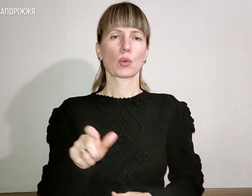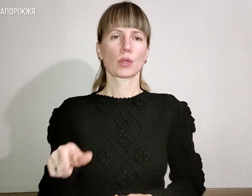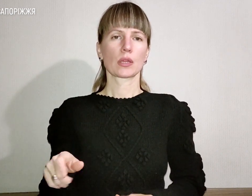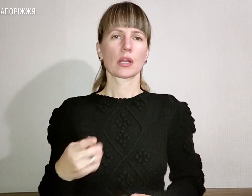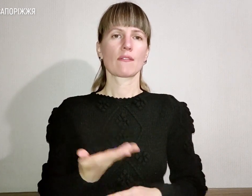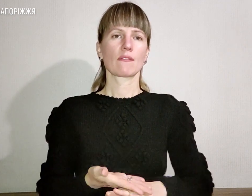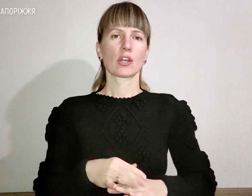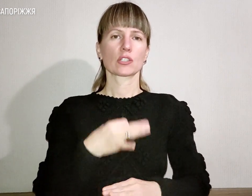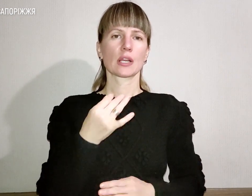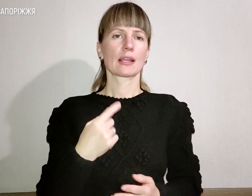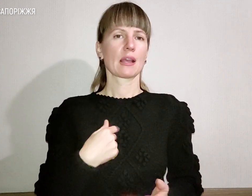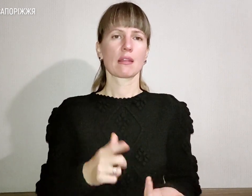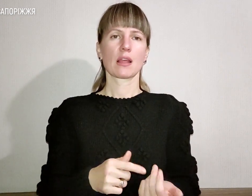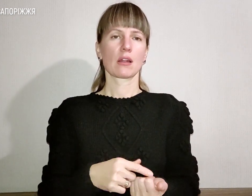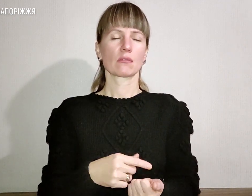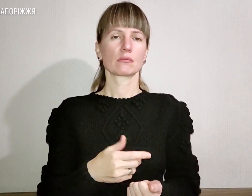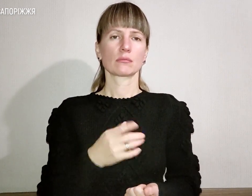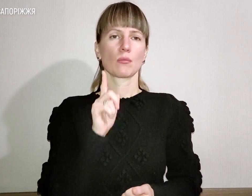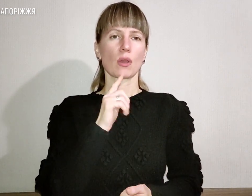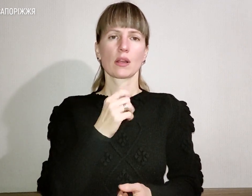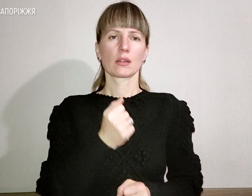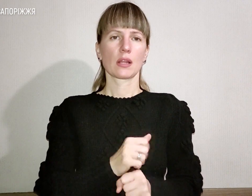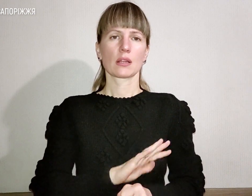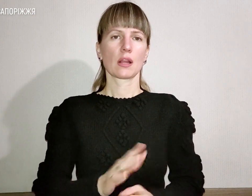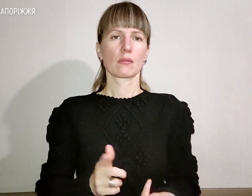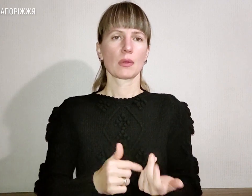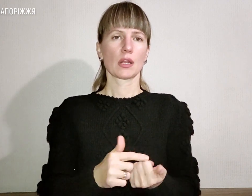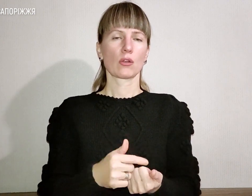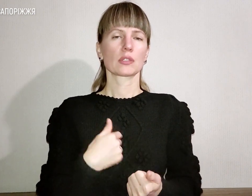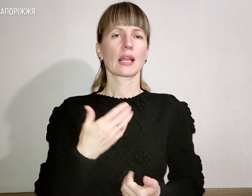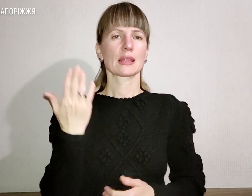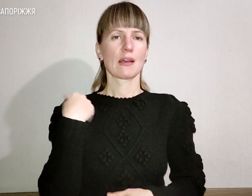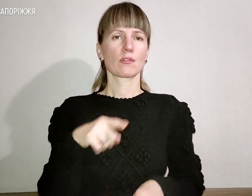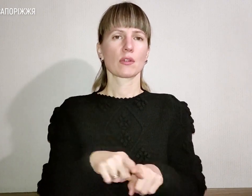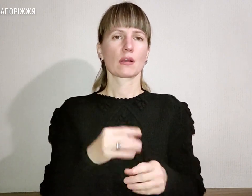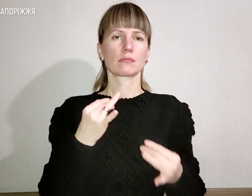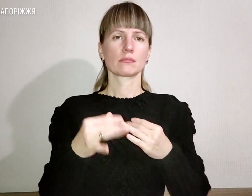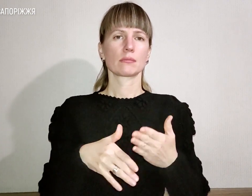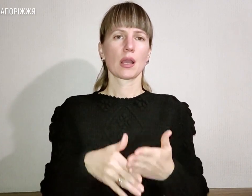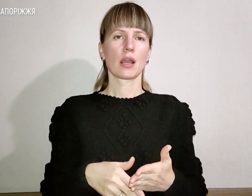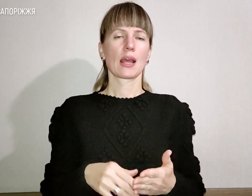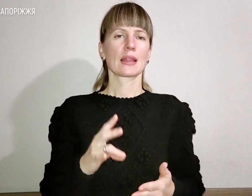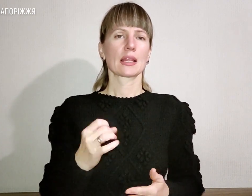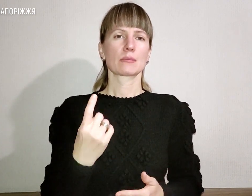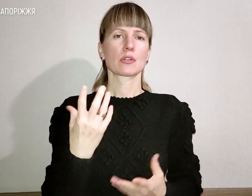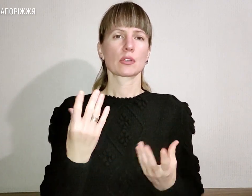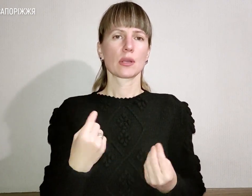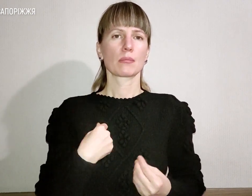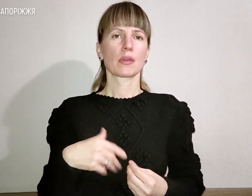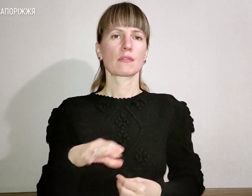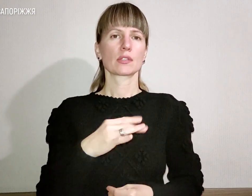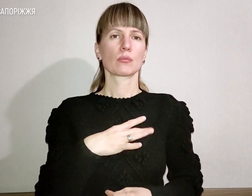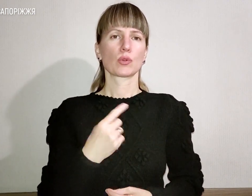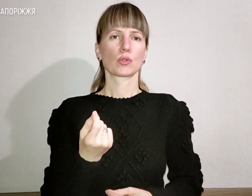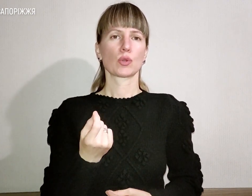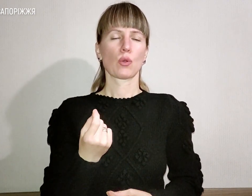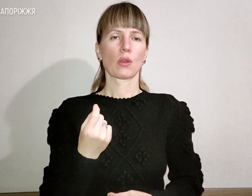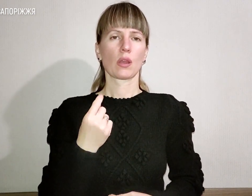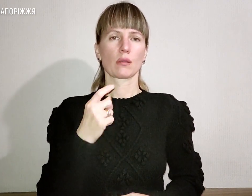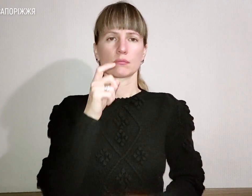сказати, не рахую, не буду під рахунок. Проте я не так давно почала консультувати, тобто не з першого дня, тому що ми всі були трохи розгублені, і в